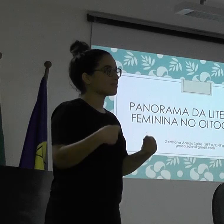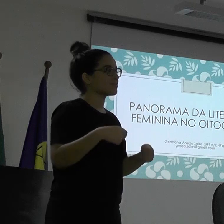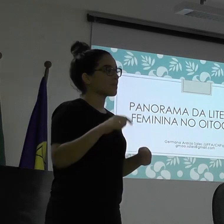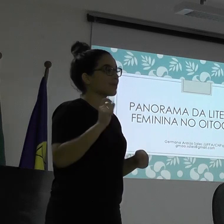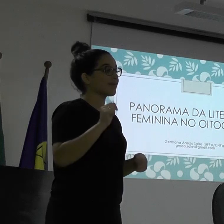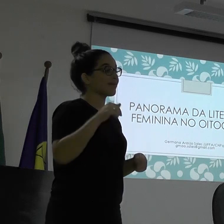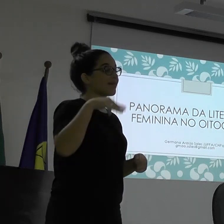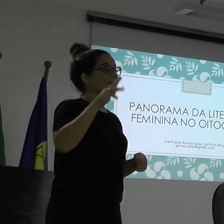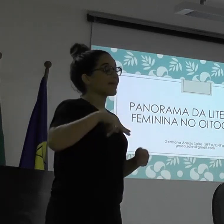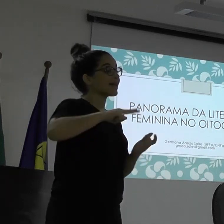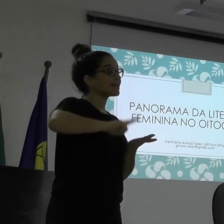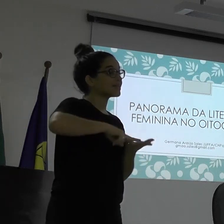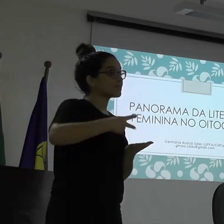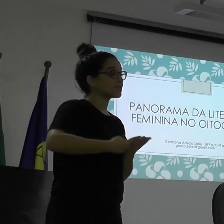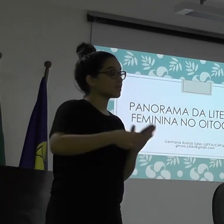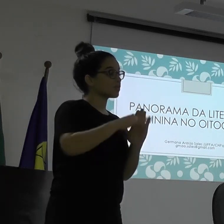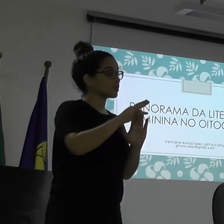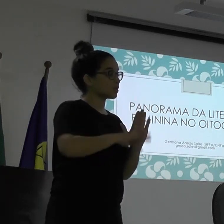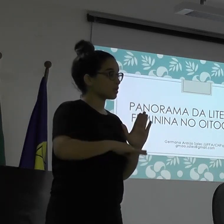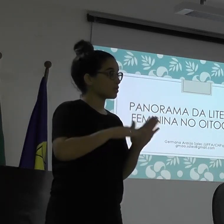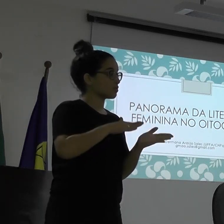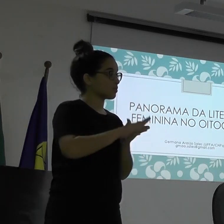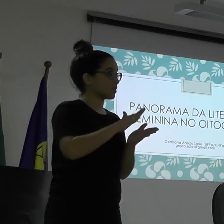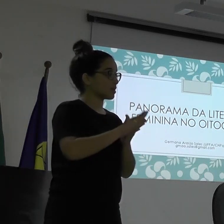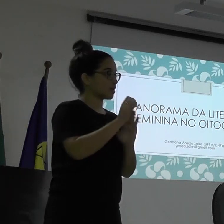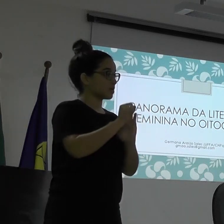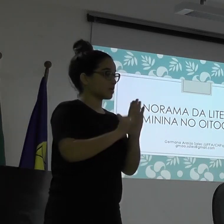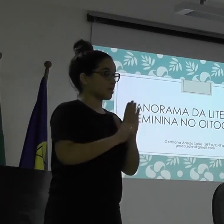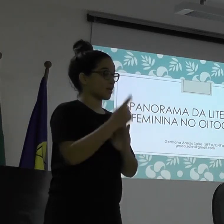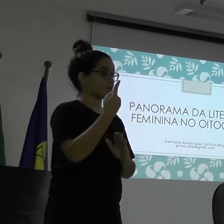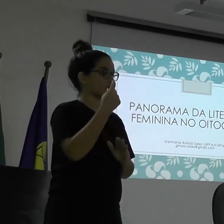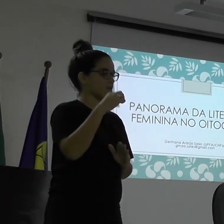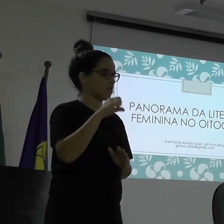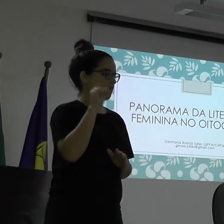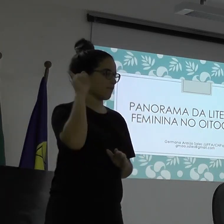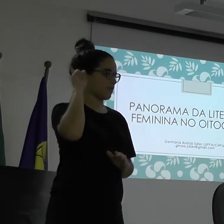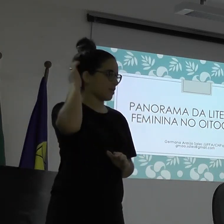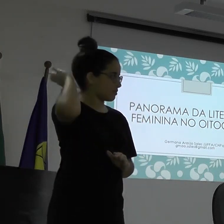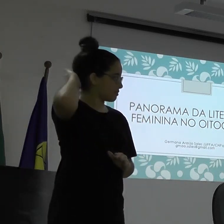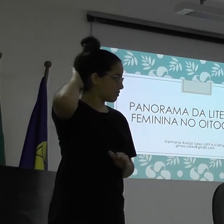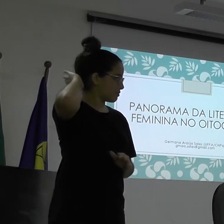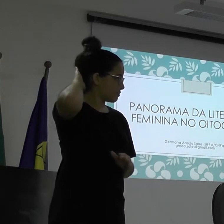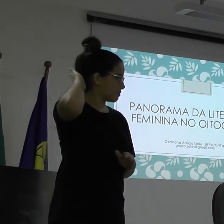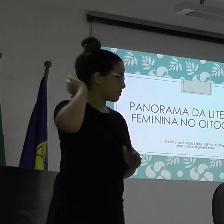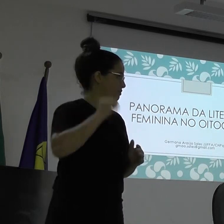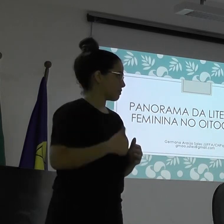Quem traduziu os textos publicados no século XIX no Pará?